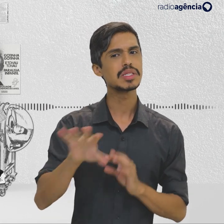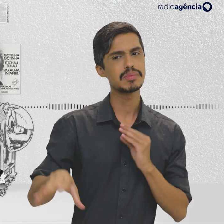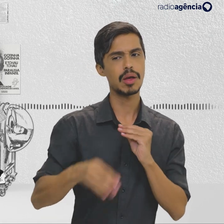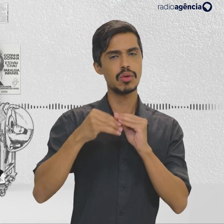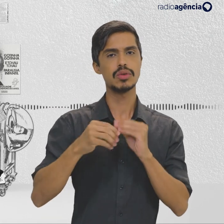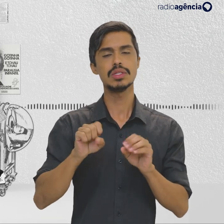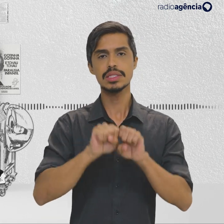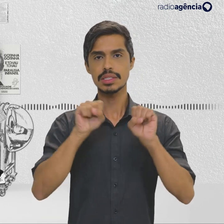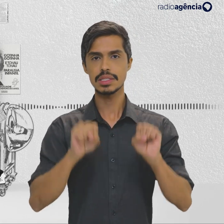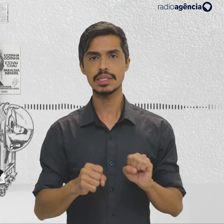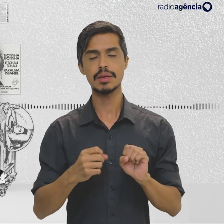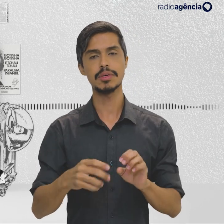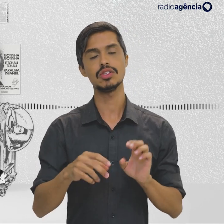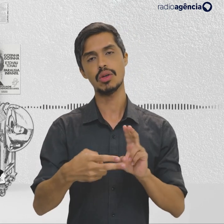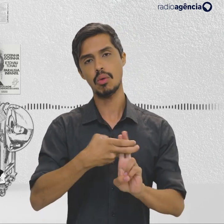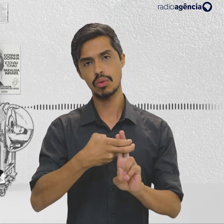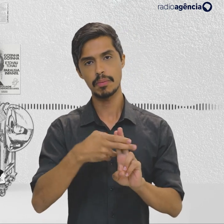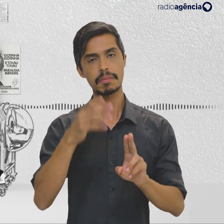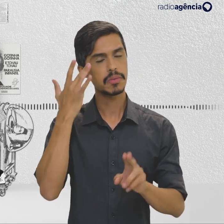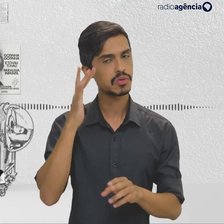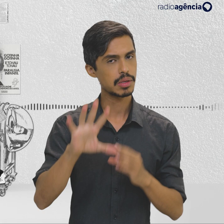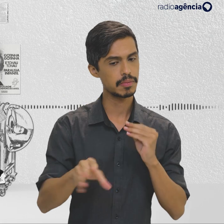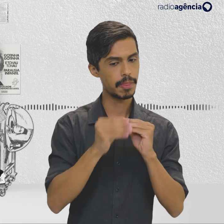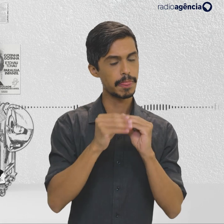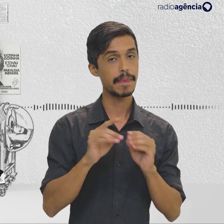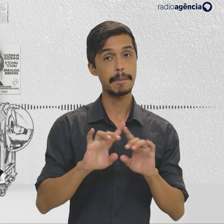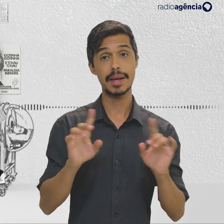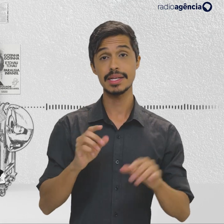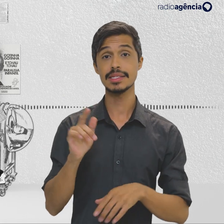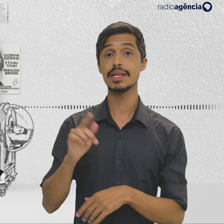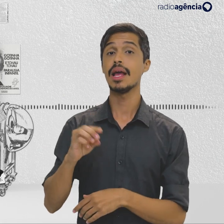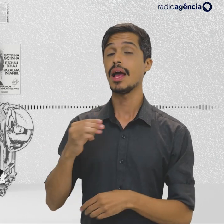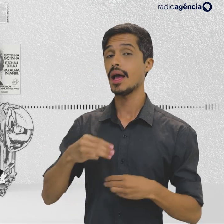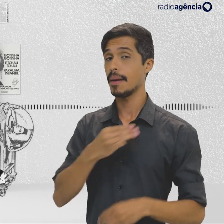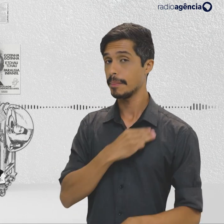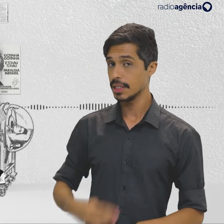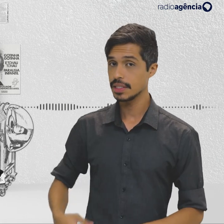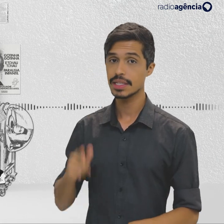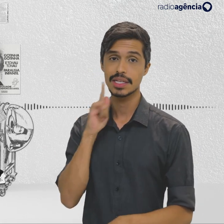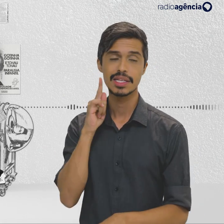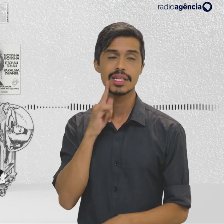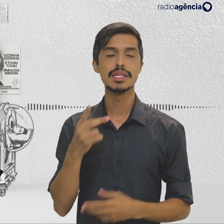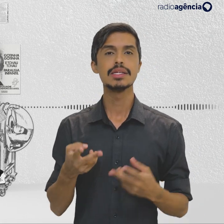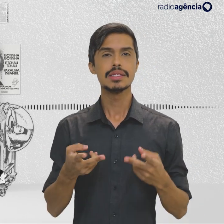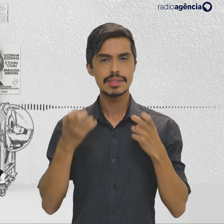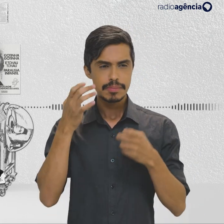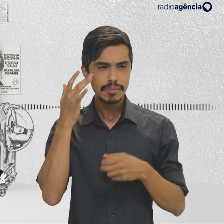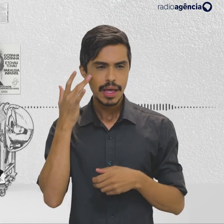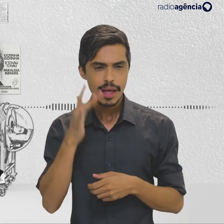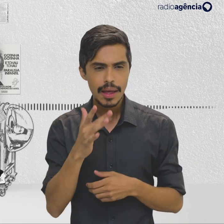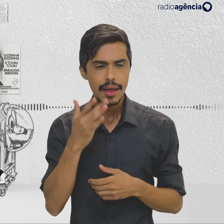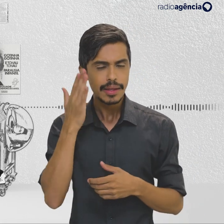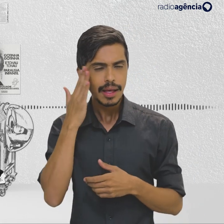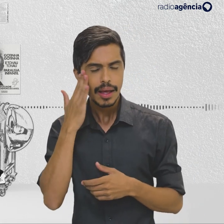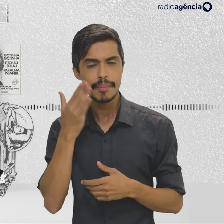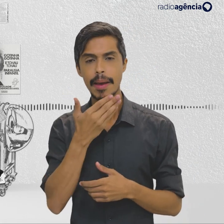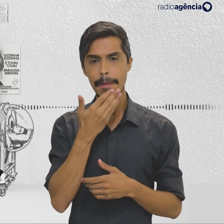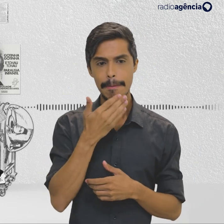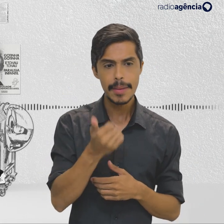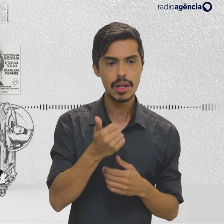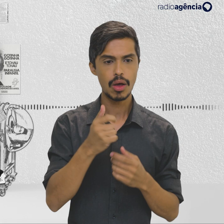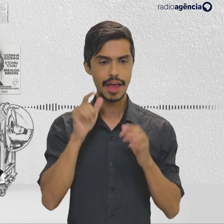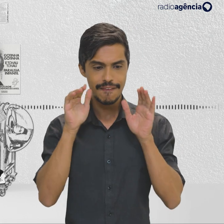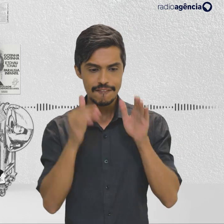incorporada ao sistema único de saúde apesar da ministra da Saúde reconhecer que uma das maiores prioridades de inclusão no